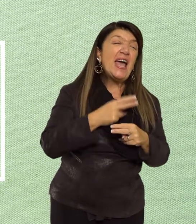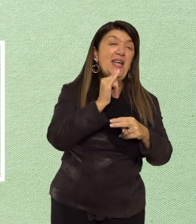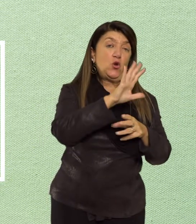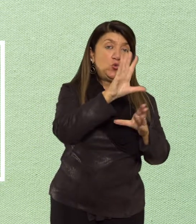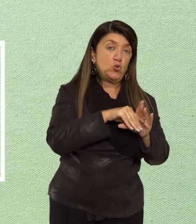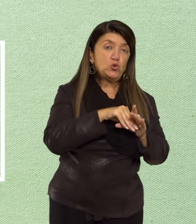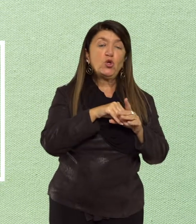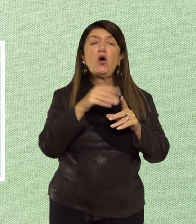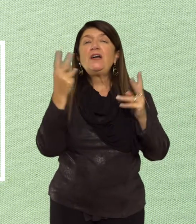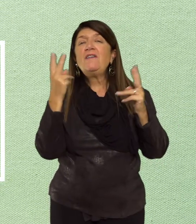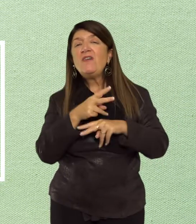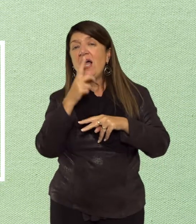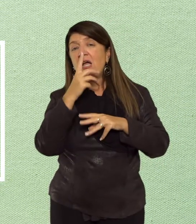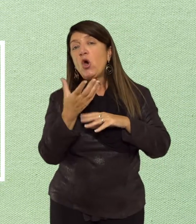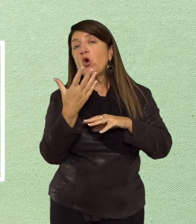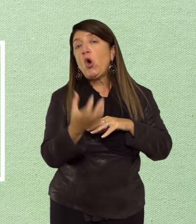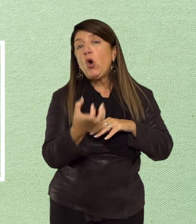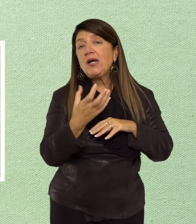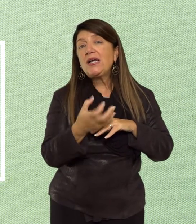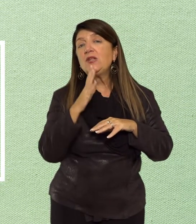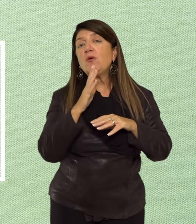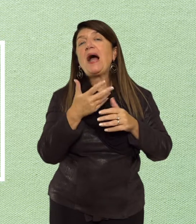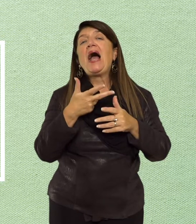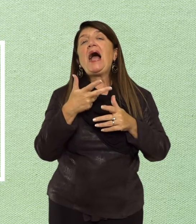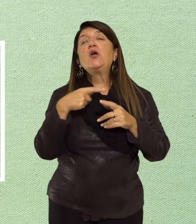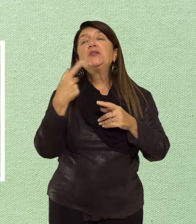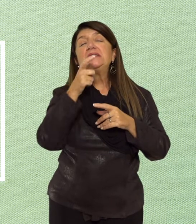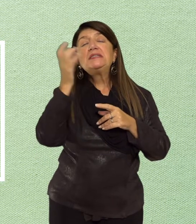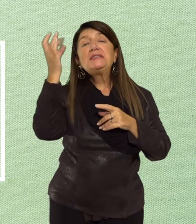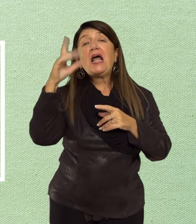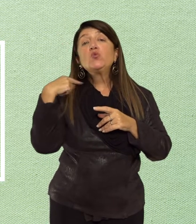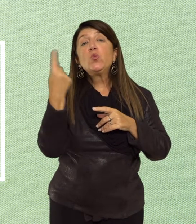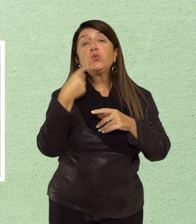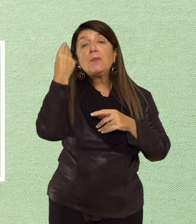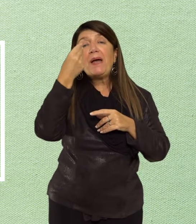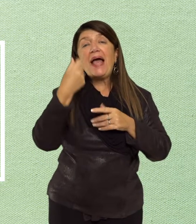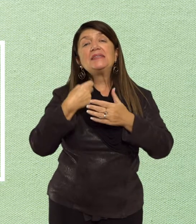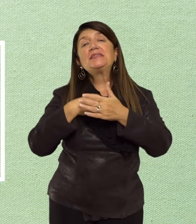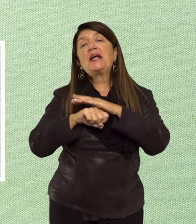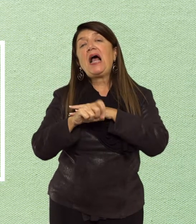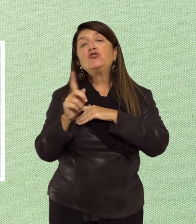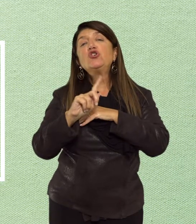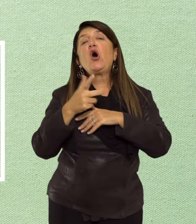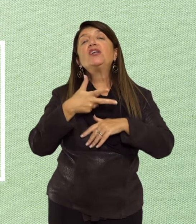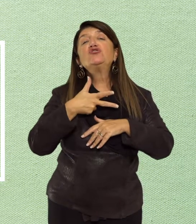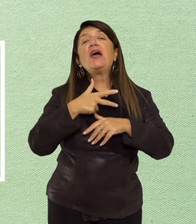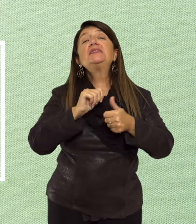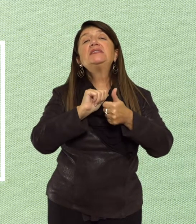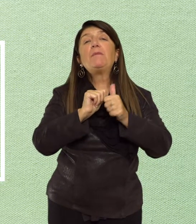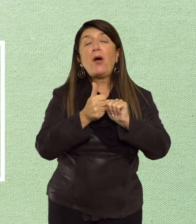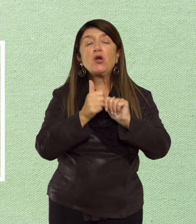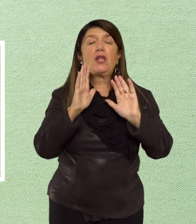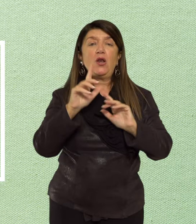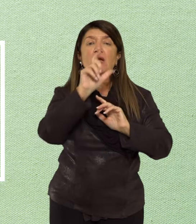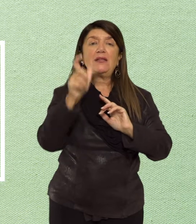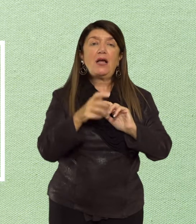in cui non esista solo più il calcio, ma esiste lo sport e tutti i tipi di sport, secondo me l'Italia diventerebbe un paese ancora migliore di quello